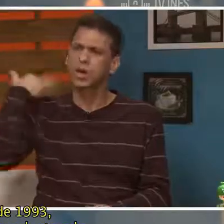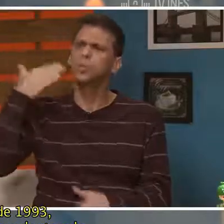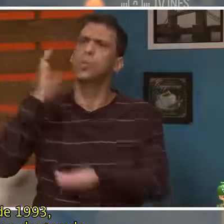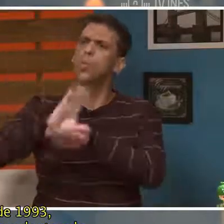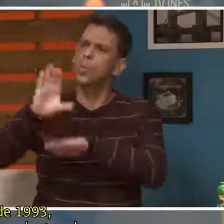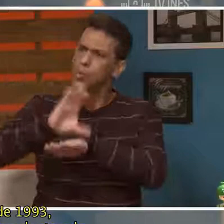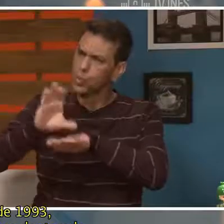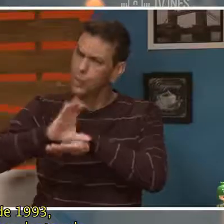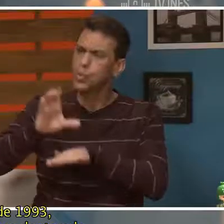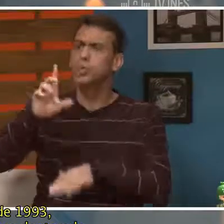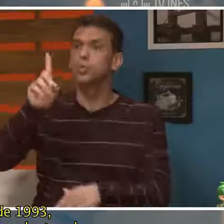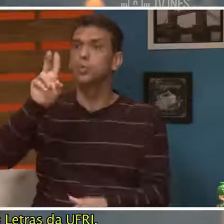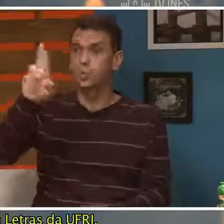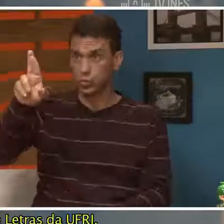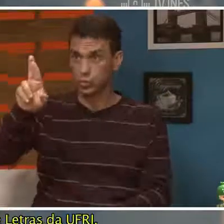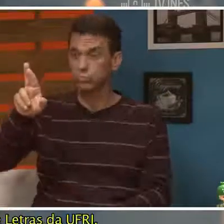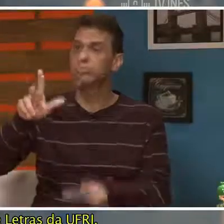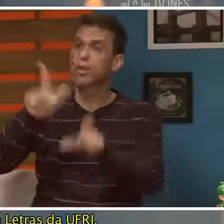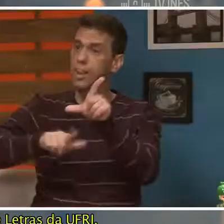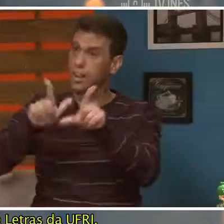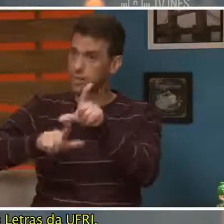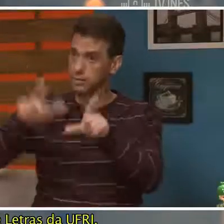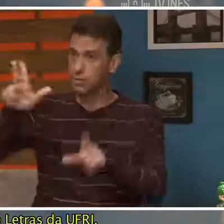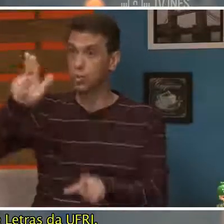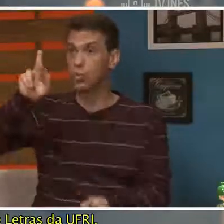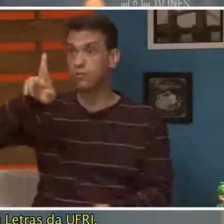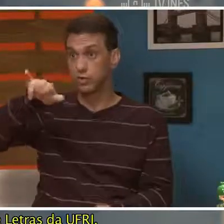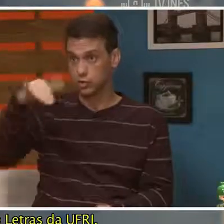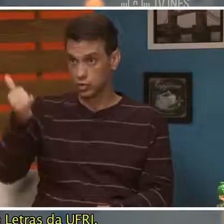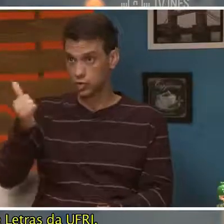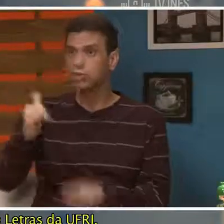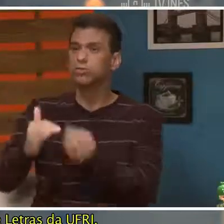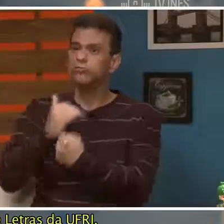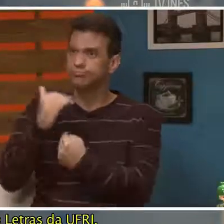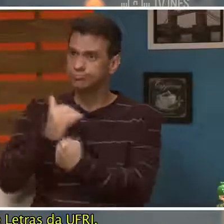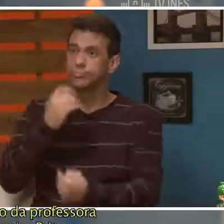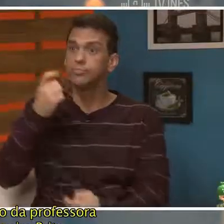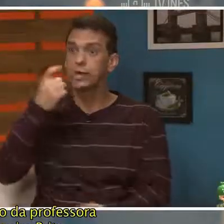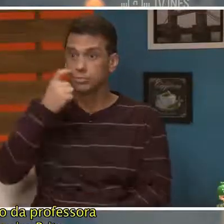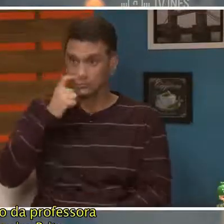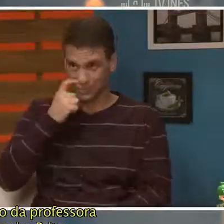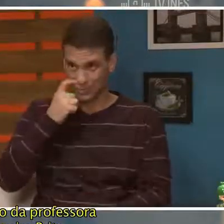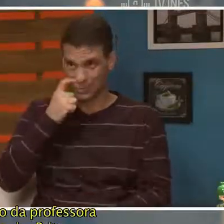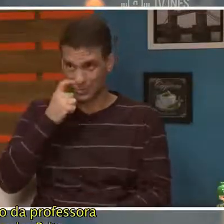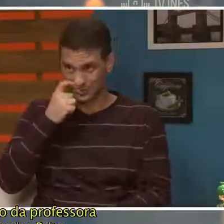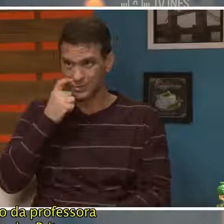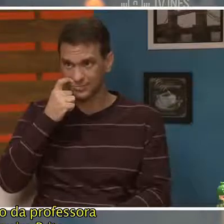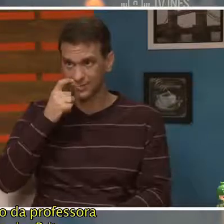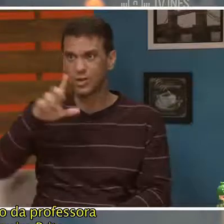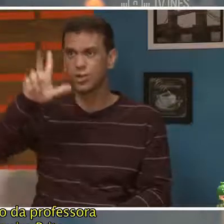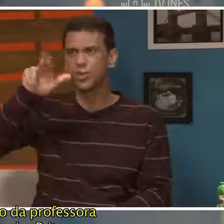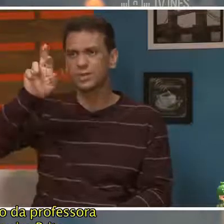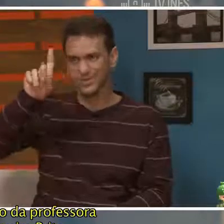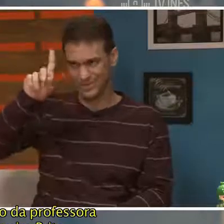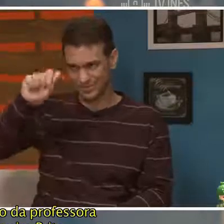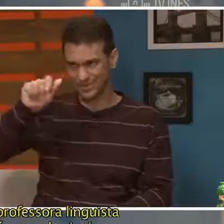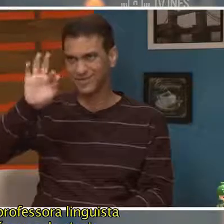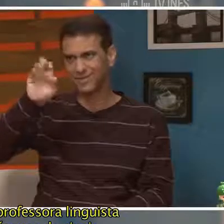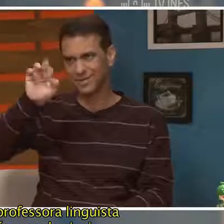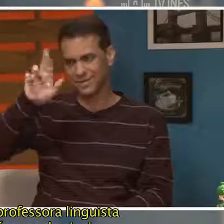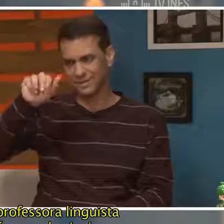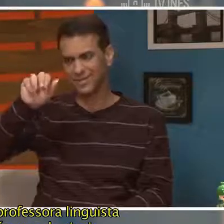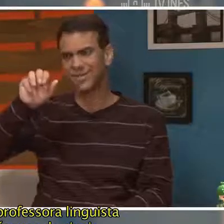onde eu cursava doutorado na Faculdade de Letras da UFRJ, sob orientação da professora Lucinda Ferreira